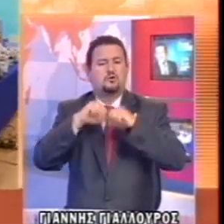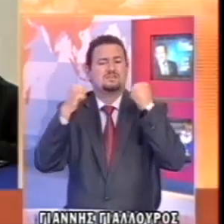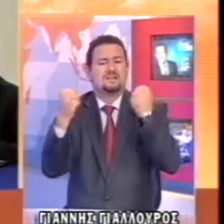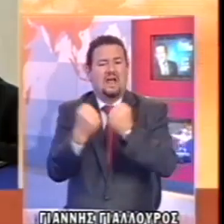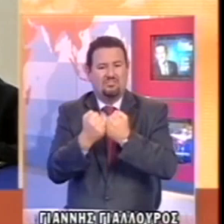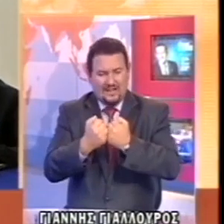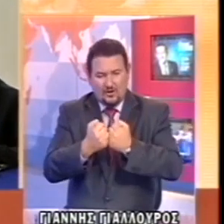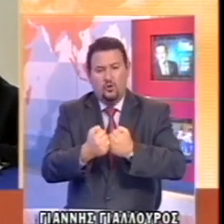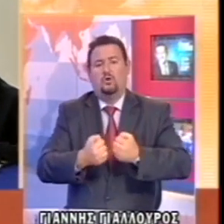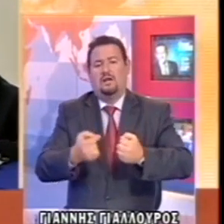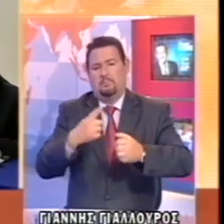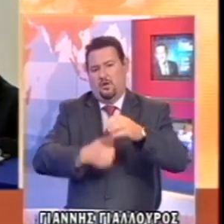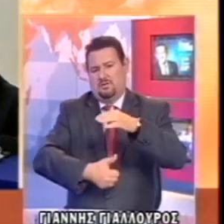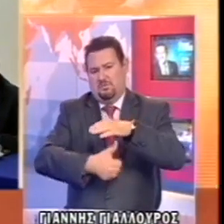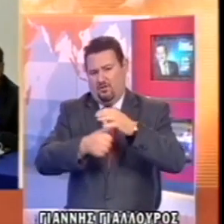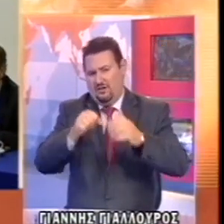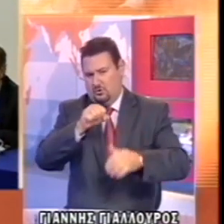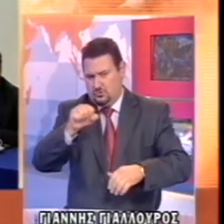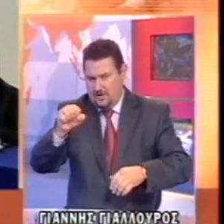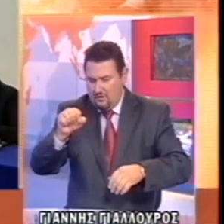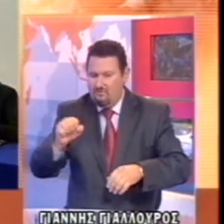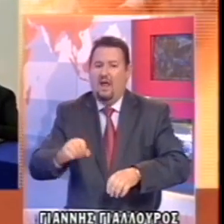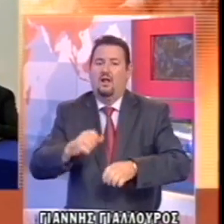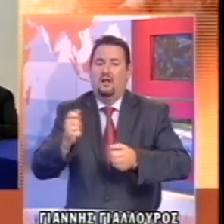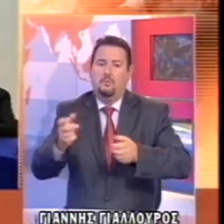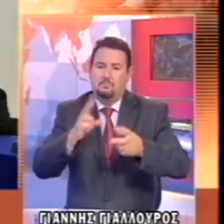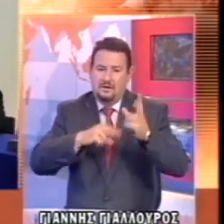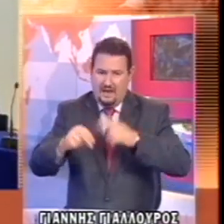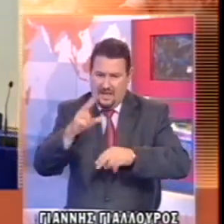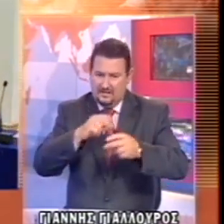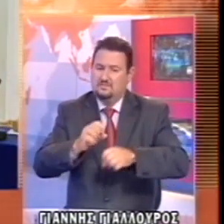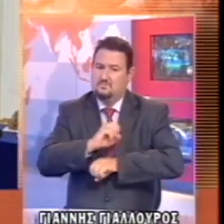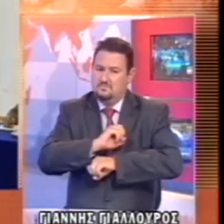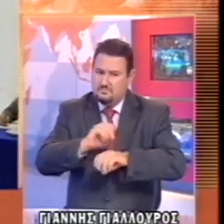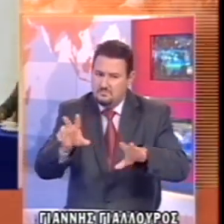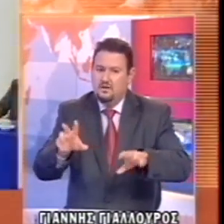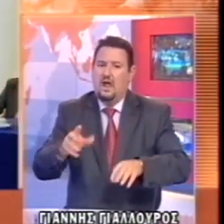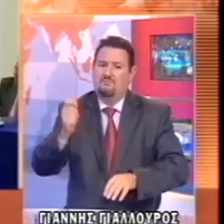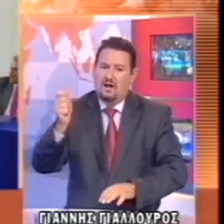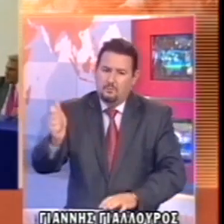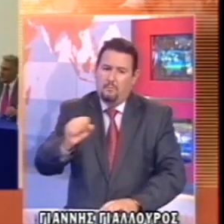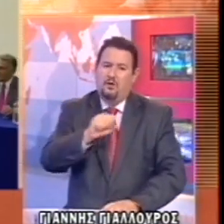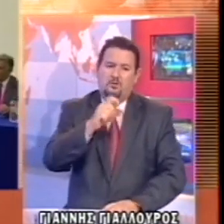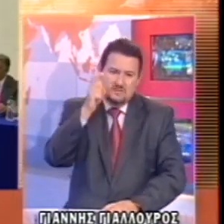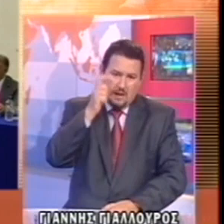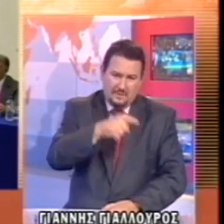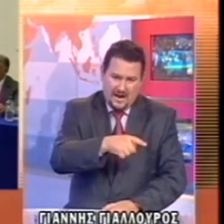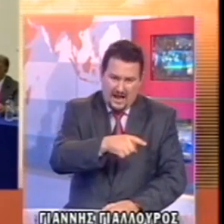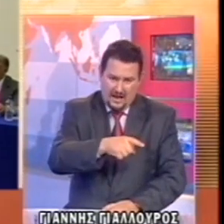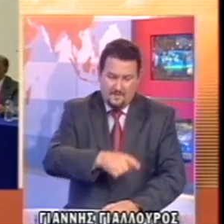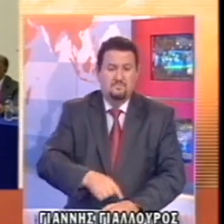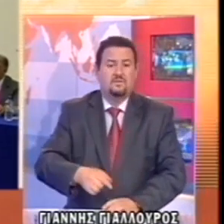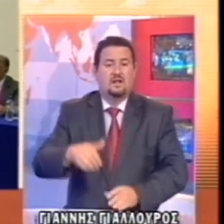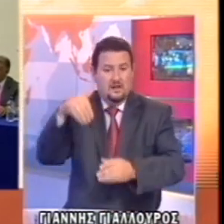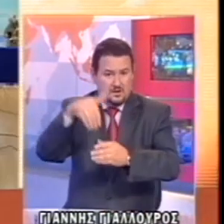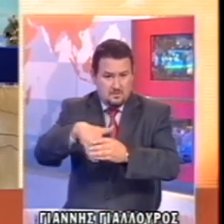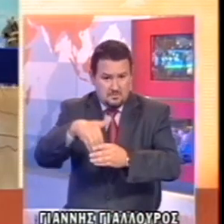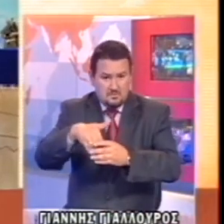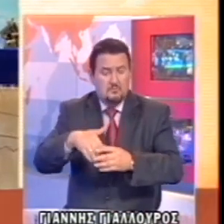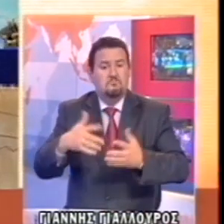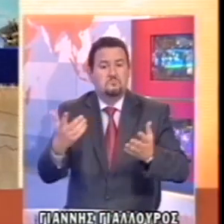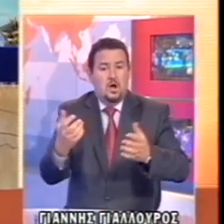Δημήτρης Σιούφας να ενημερώσει τα μέλη της για τις συναντήσεις του με τον Αντώνη Σαμαρά και τον Δημήτρη Αβραμόπουλο. Στο εσωκομματικό